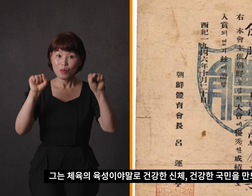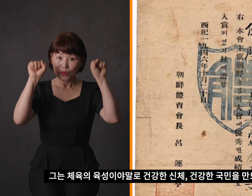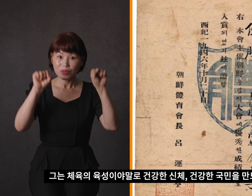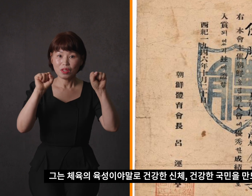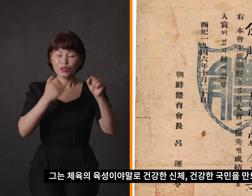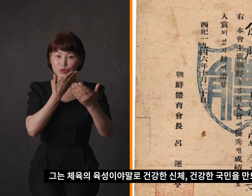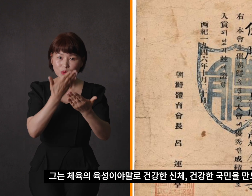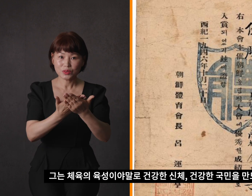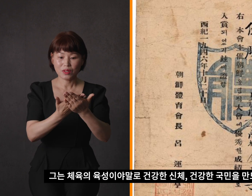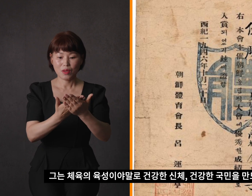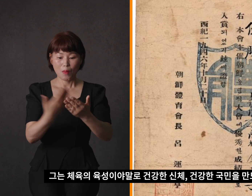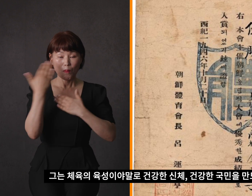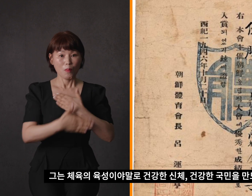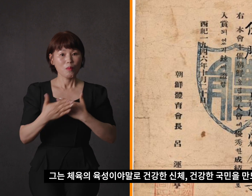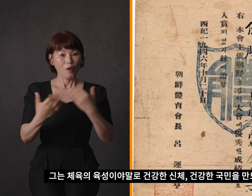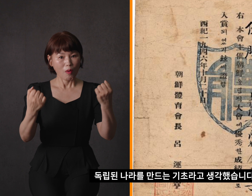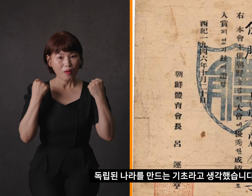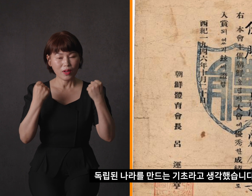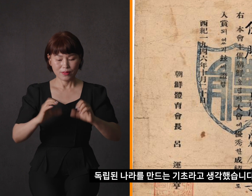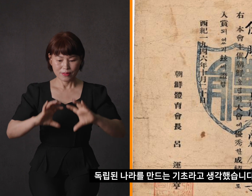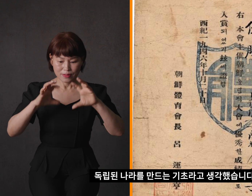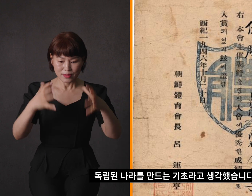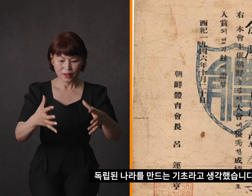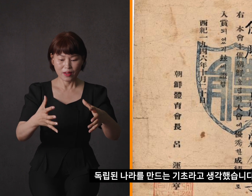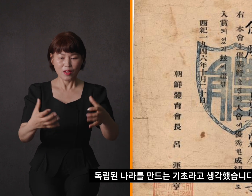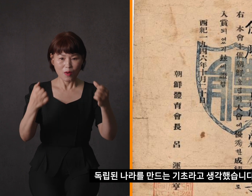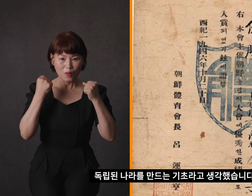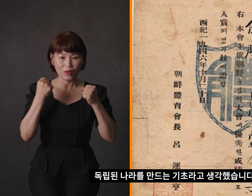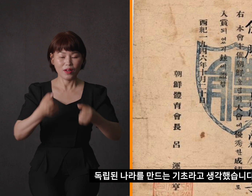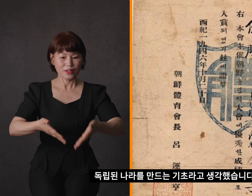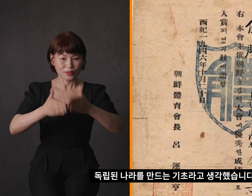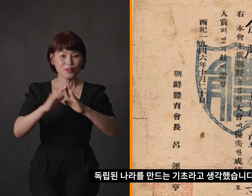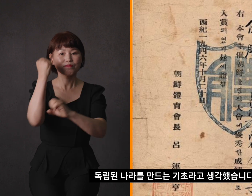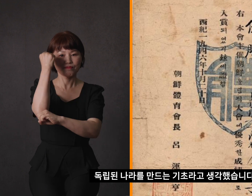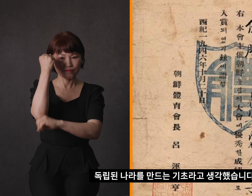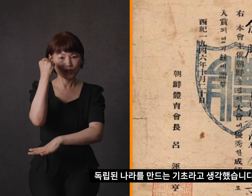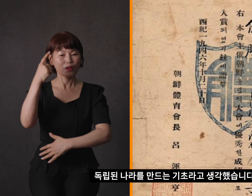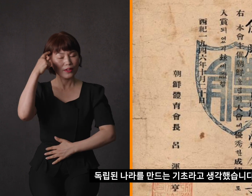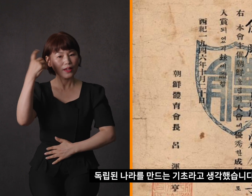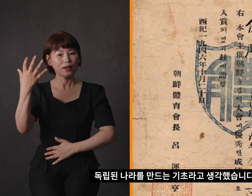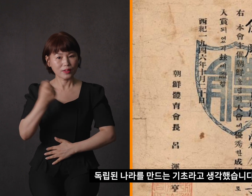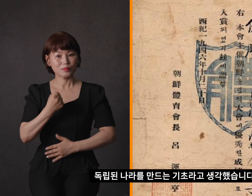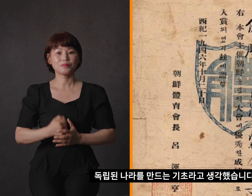신체, 건강한 국민을 만드는 첩경으로 독립된 나라를 만드는 기초라고 생각했습니다.